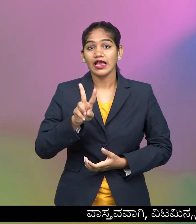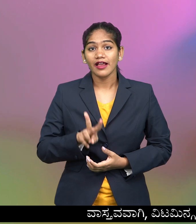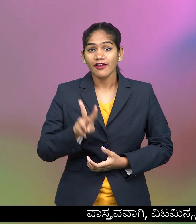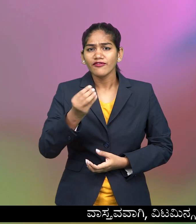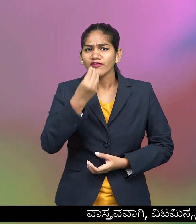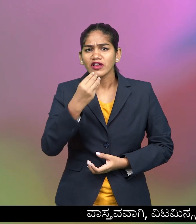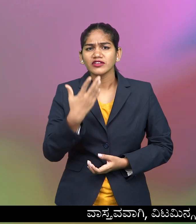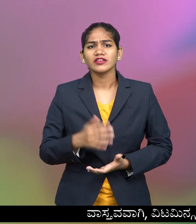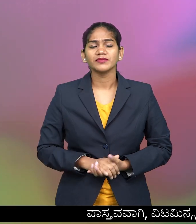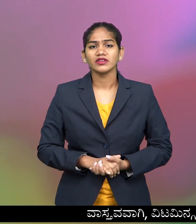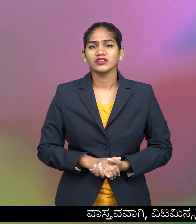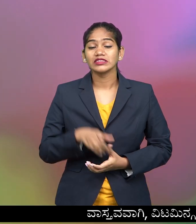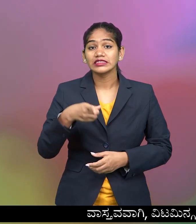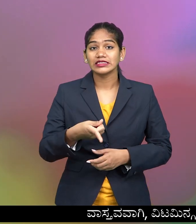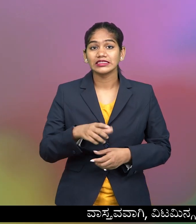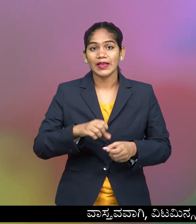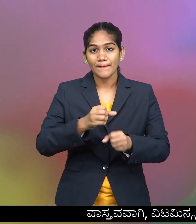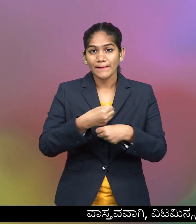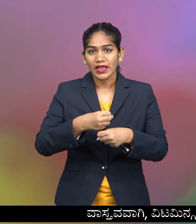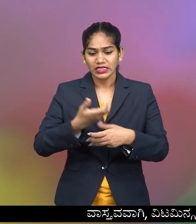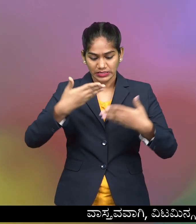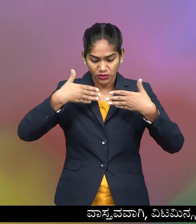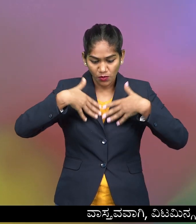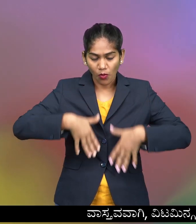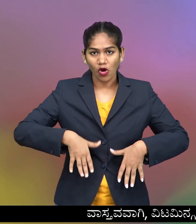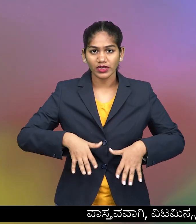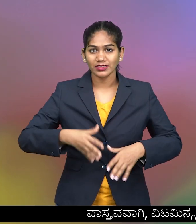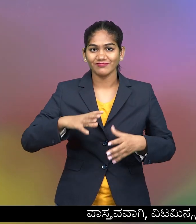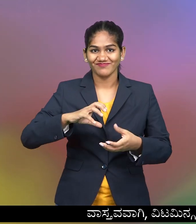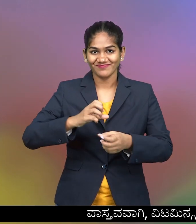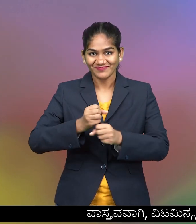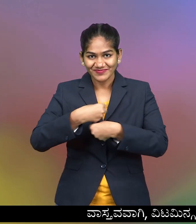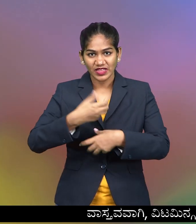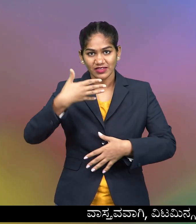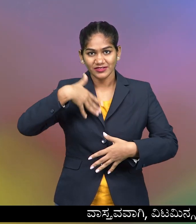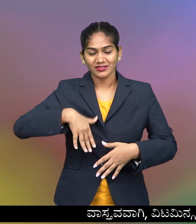ವಾಸ್ತವವಾಗಿ ವಿಟಮಿನ್ಗಳು ದೇಹದಲ್ಲಿ ಸಂಶ್ಲೇಷಿಸಲ್ಪಡುವುದಿಲ್ಲ.